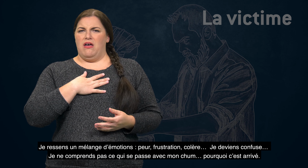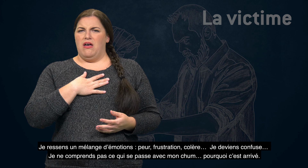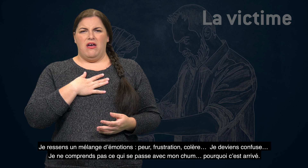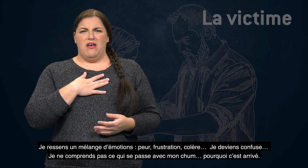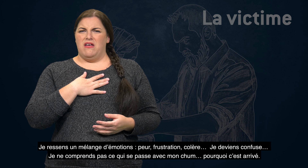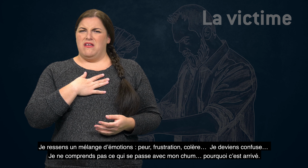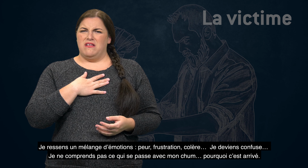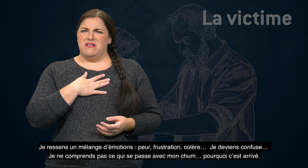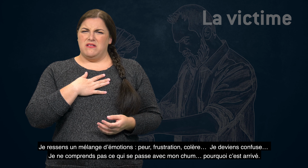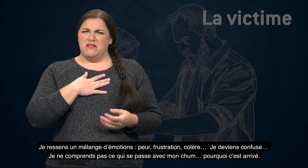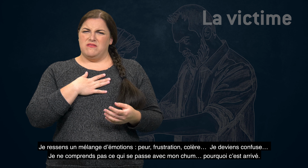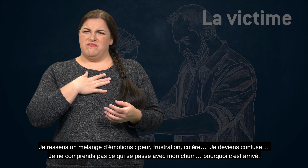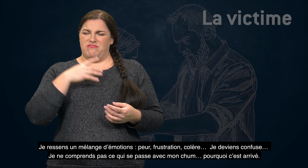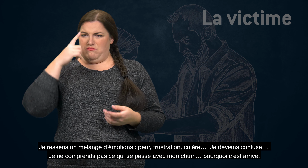avec mon chum. Pourquoi c'est arrivé?